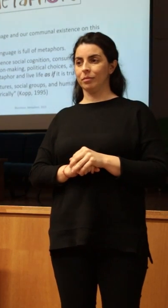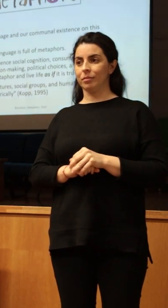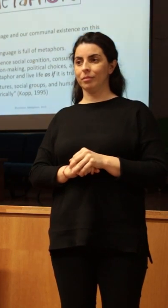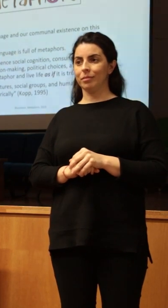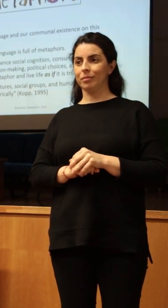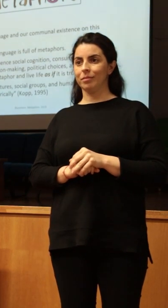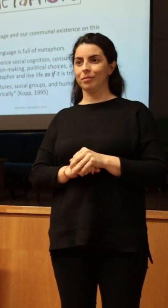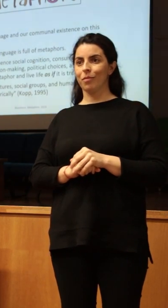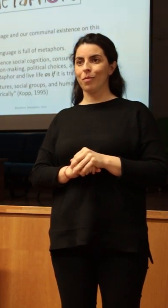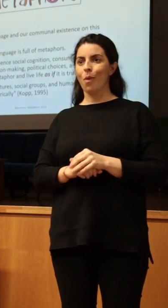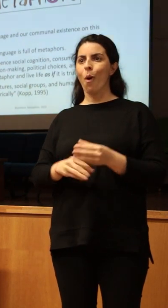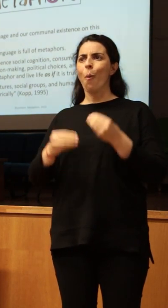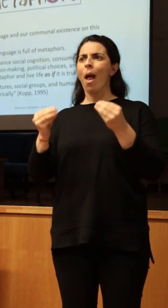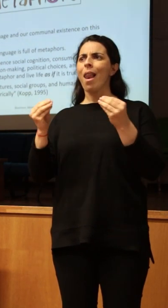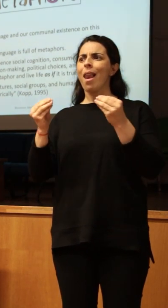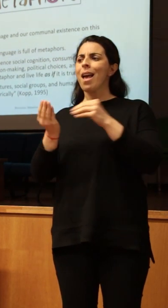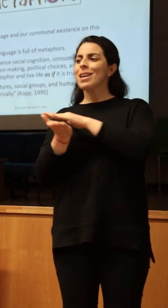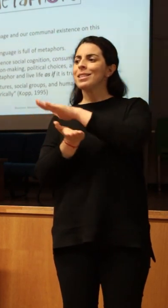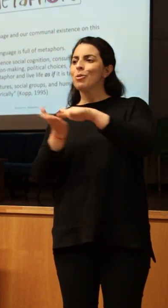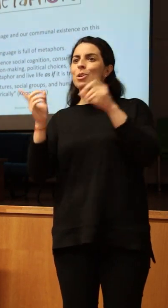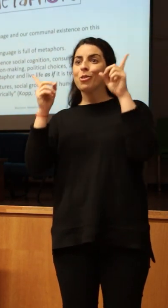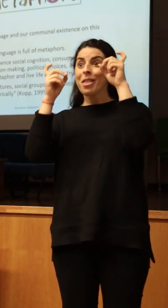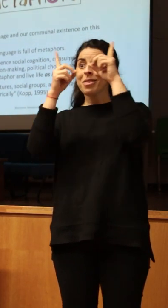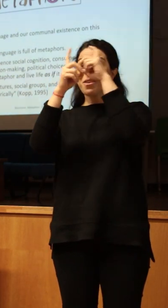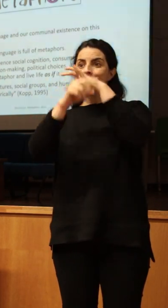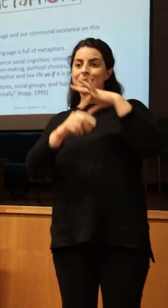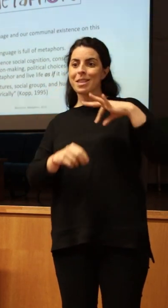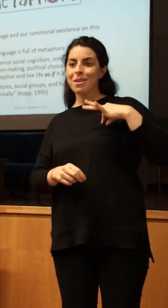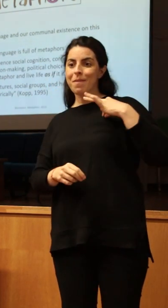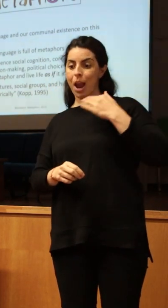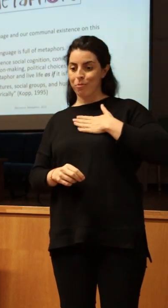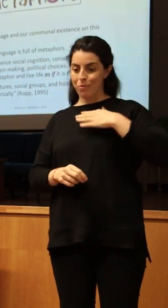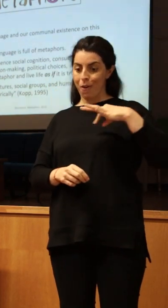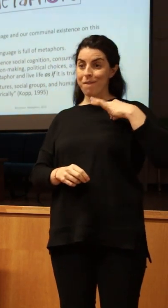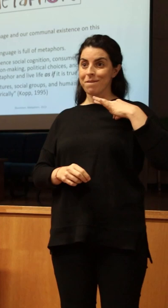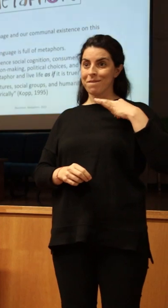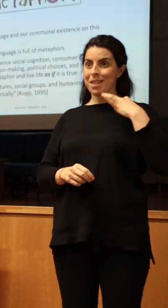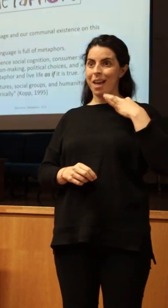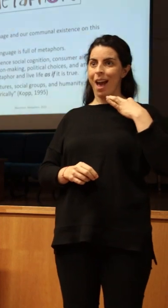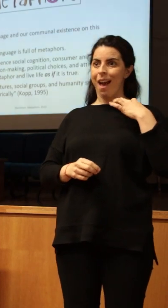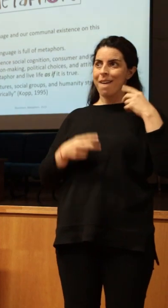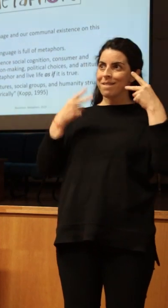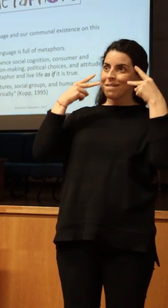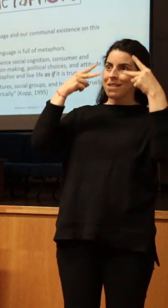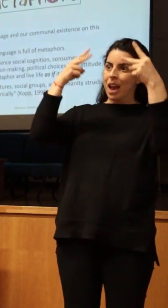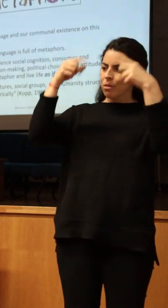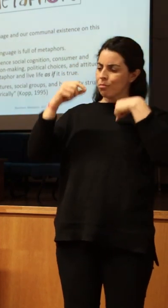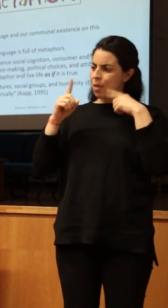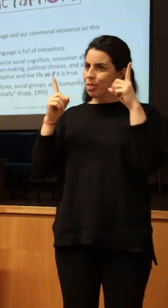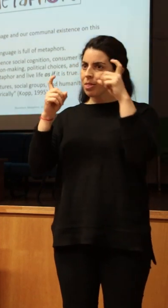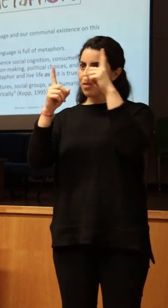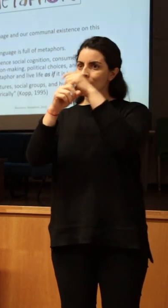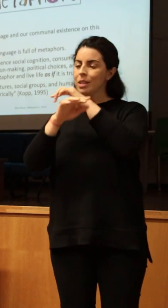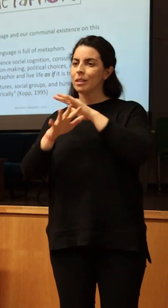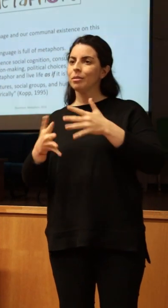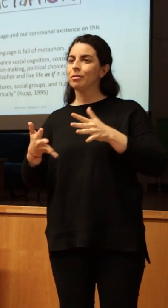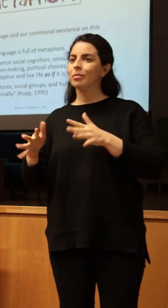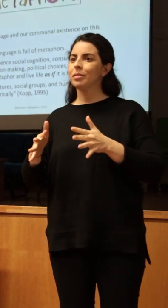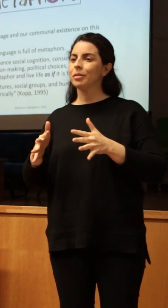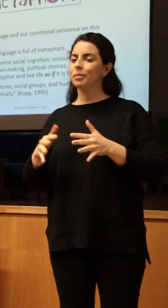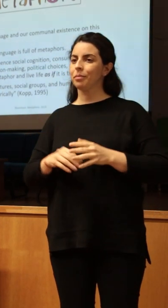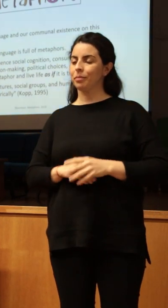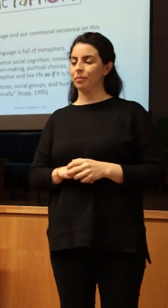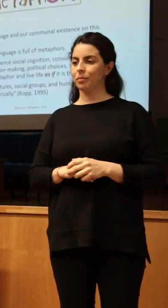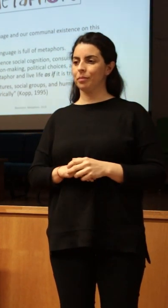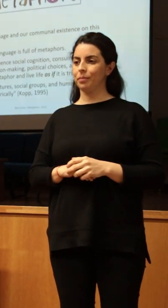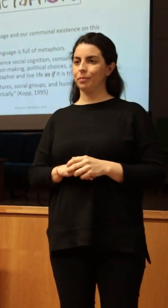¿Y cuáles serán entonces las dificultades en la vida si vemos la vida como un viaje? What is the most challenging for those who live life as if it